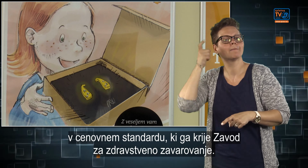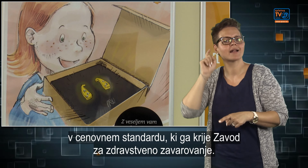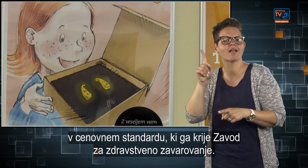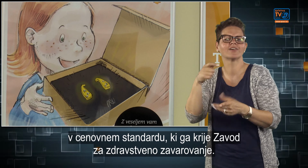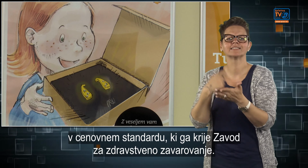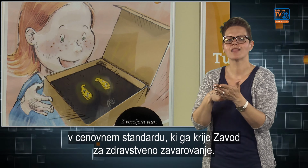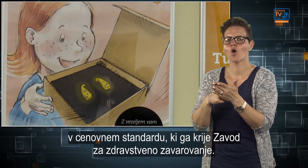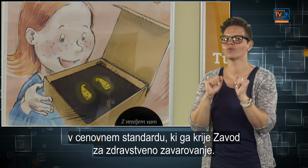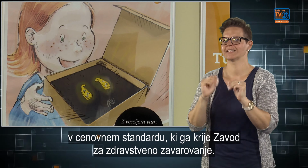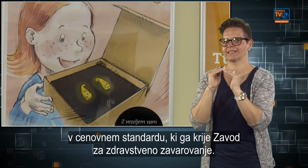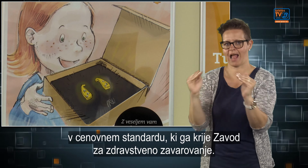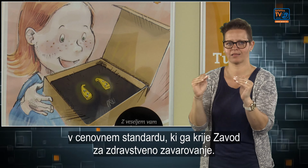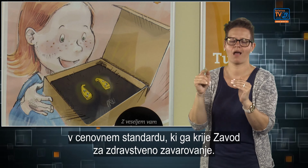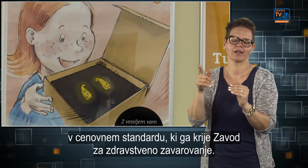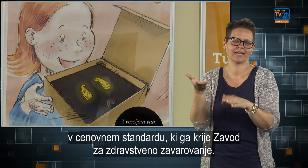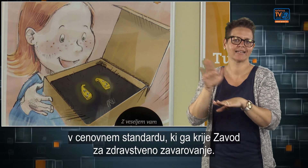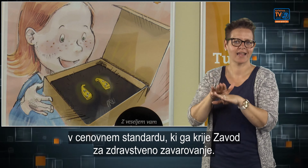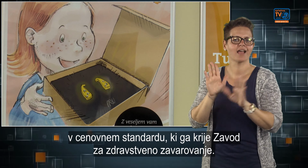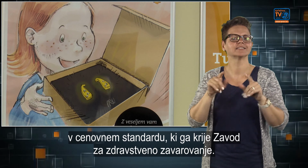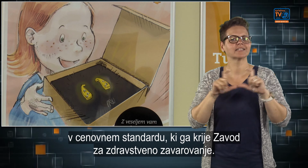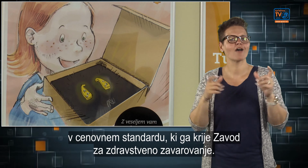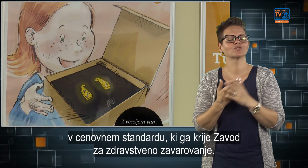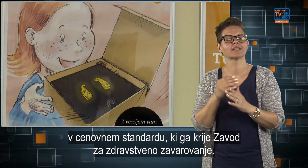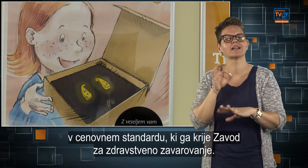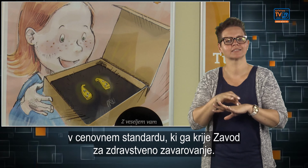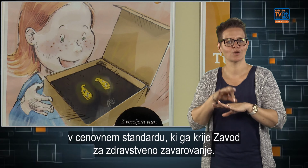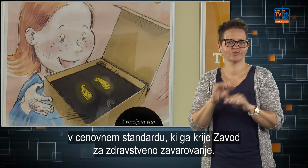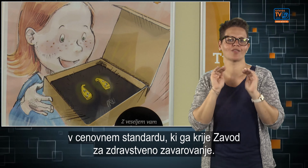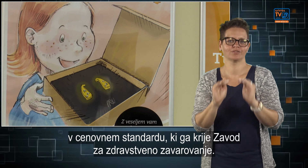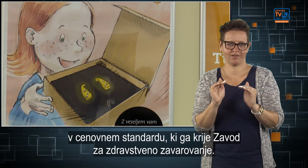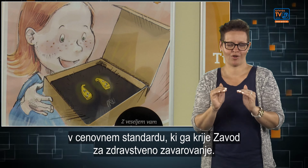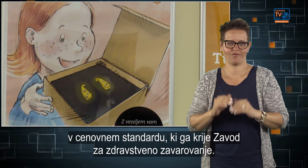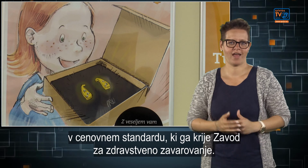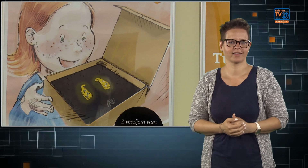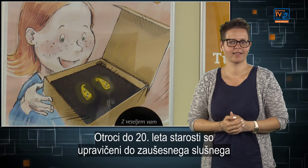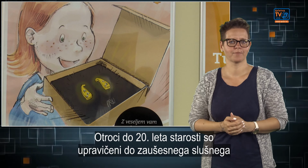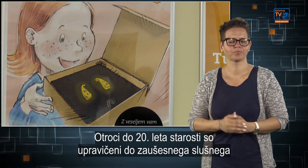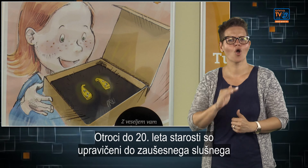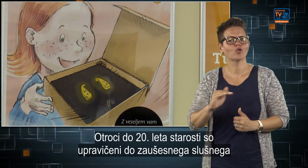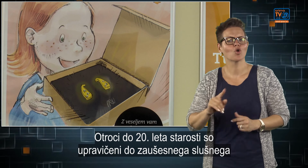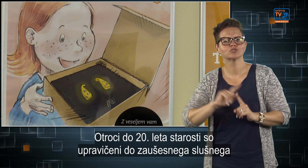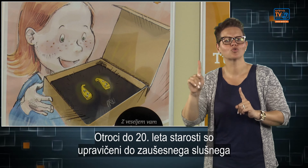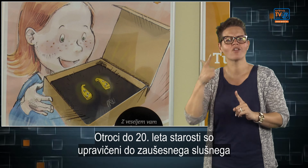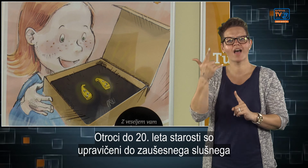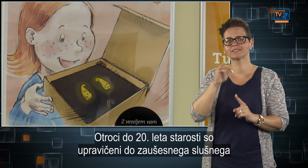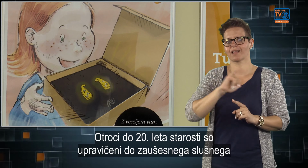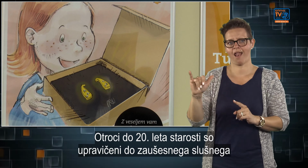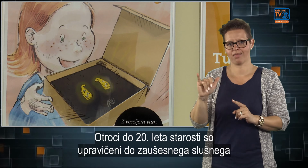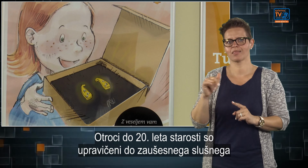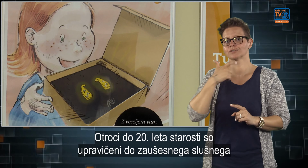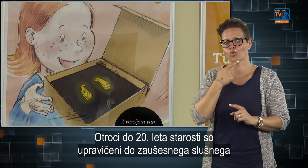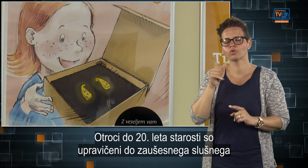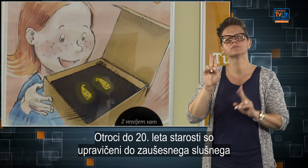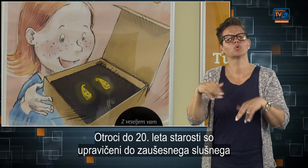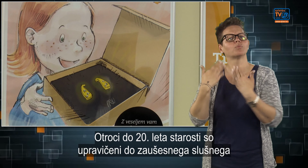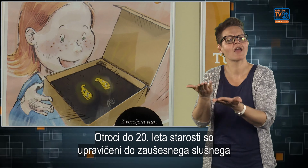v cenovnem standardu, ki ga krije Zavod za zdravstveno zavarovanje. Otroci do 20. leta starosti so